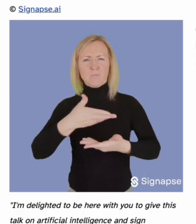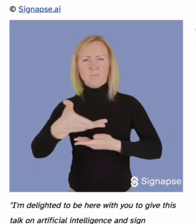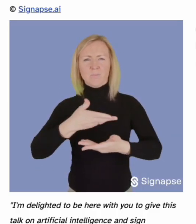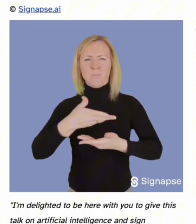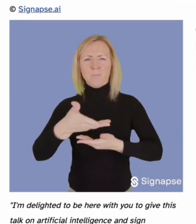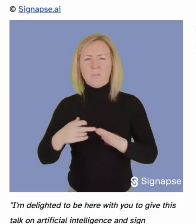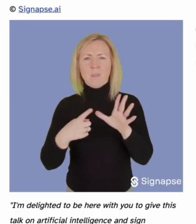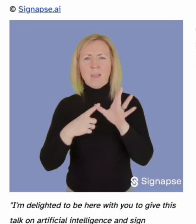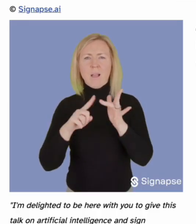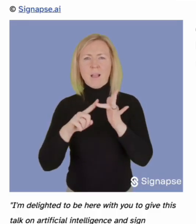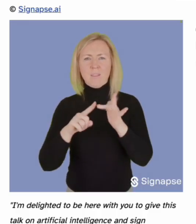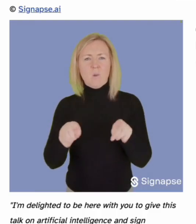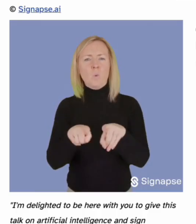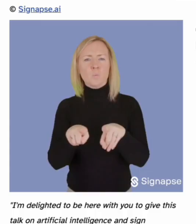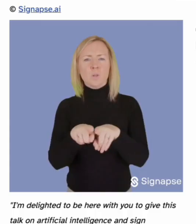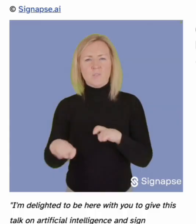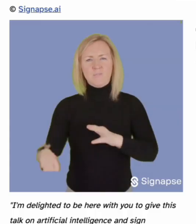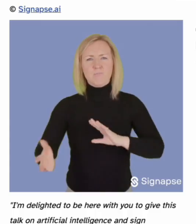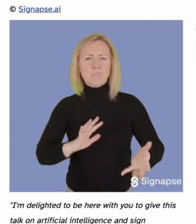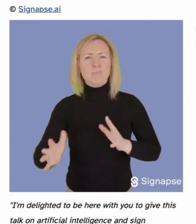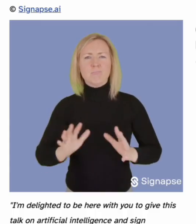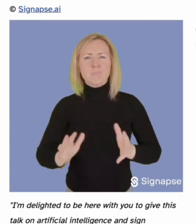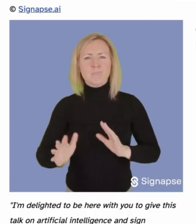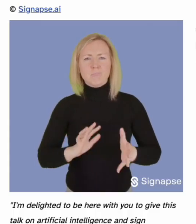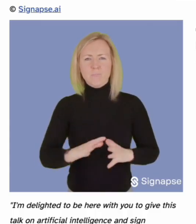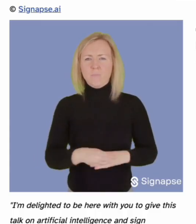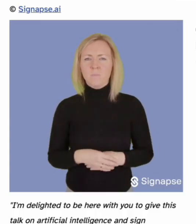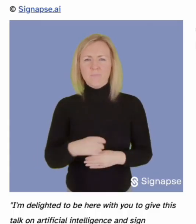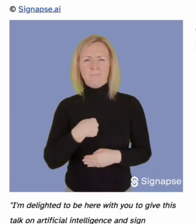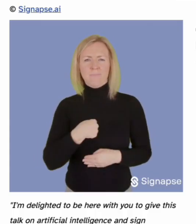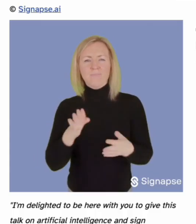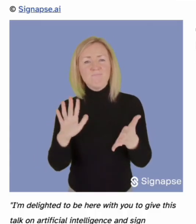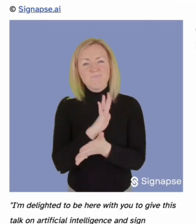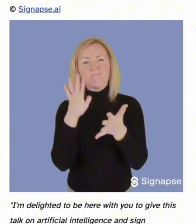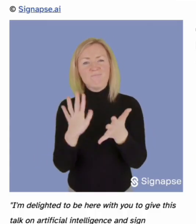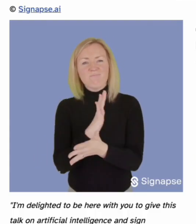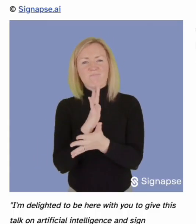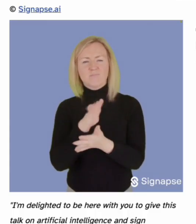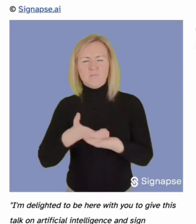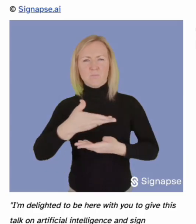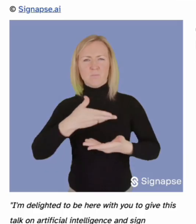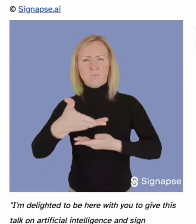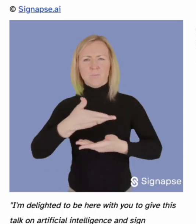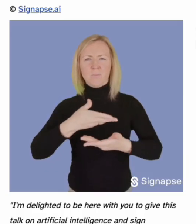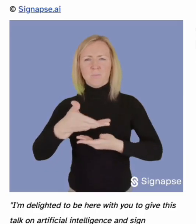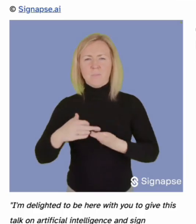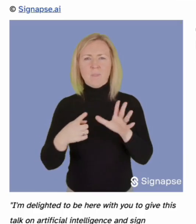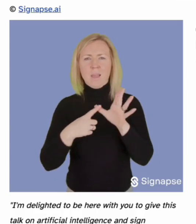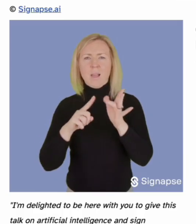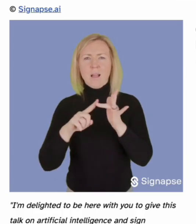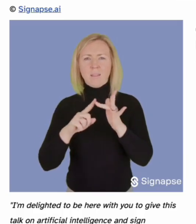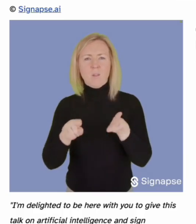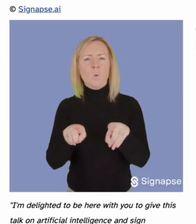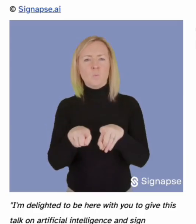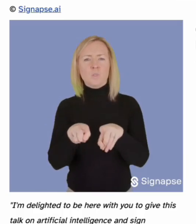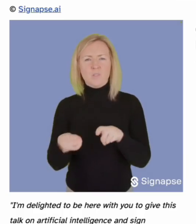pas. Et la problématique là, c'est sur cette vidéo, on voit on manque